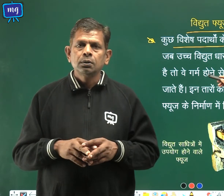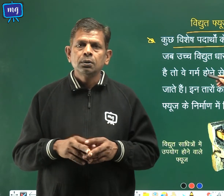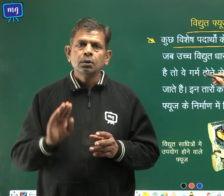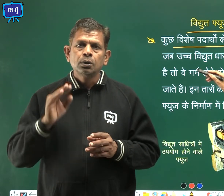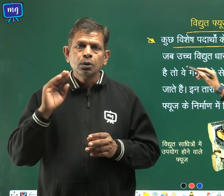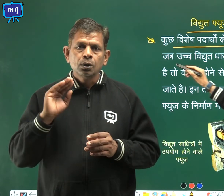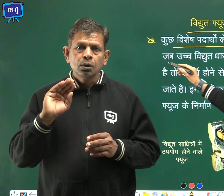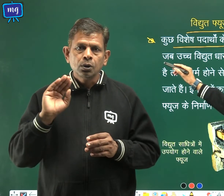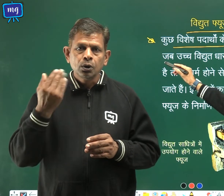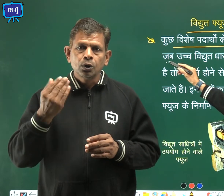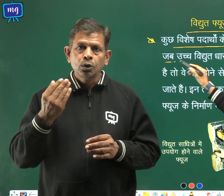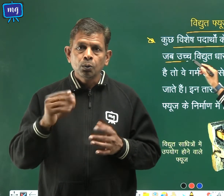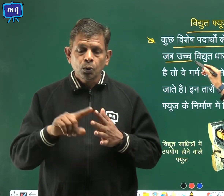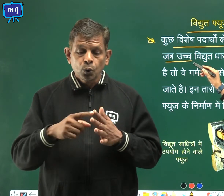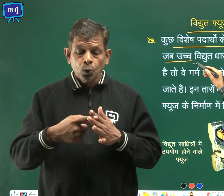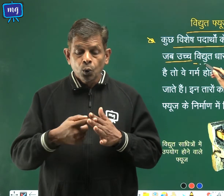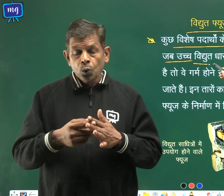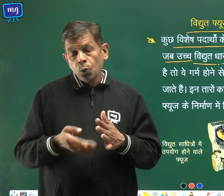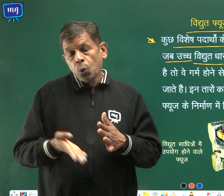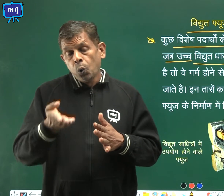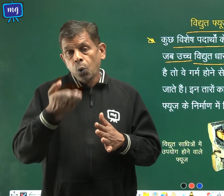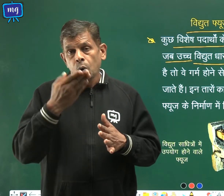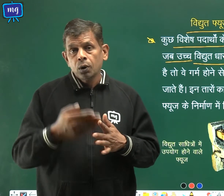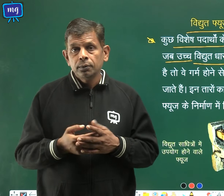जब उच्च विद्युत धारा